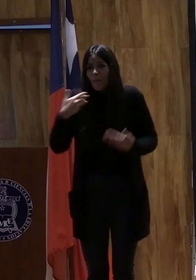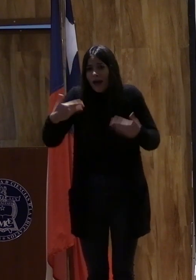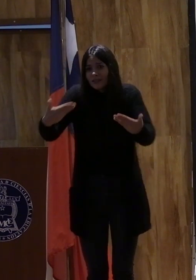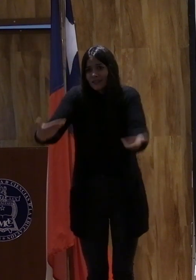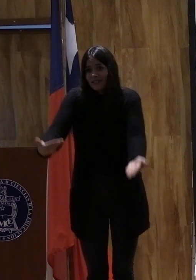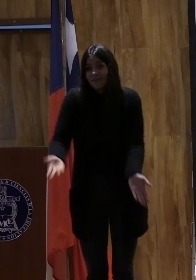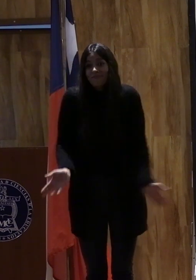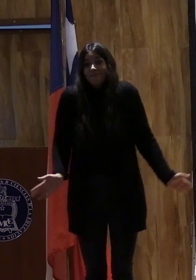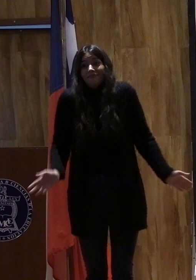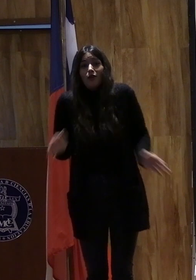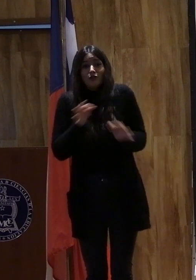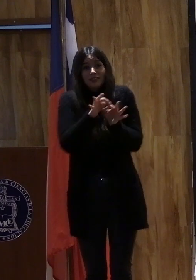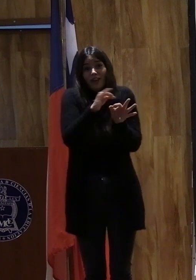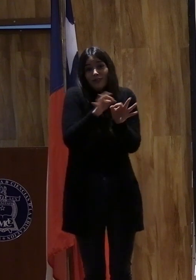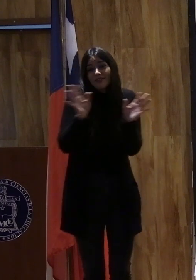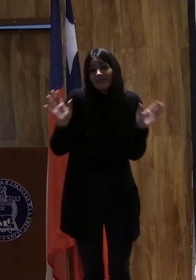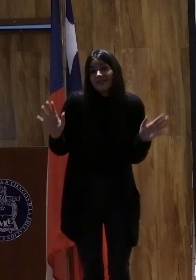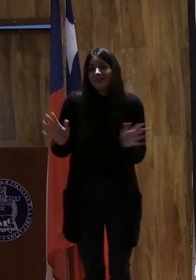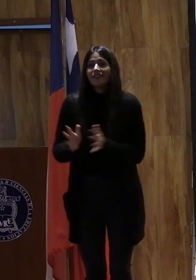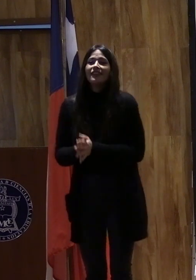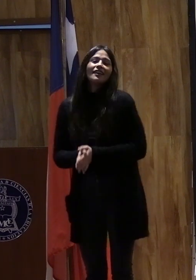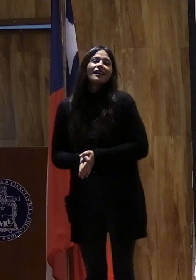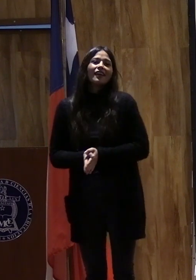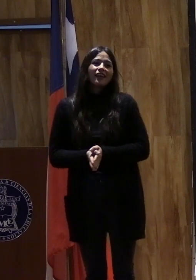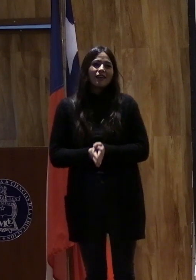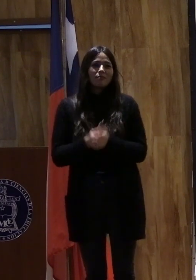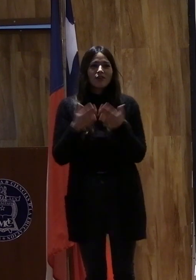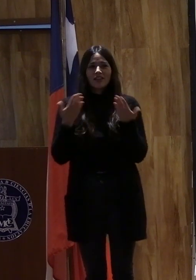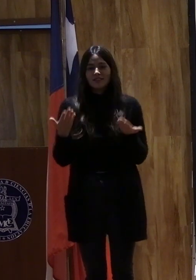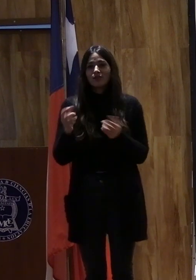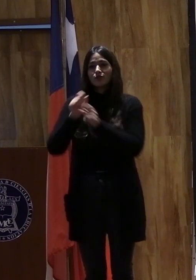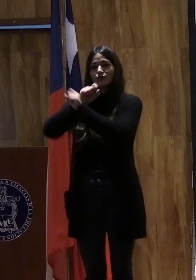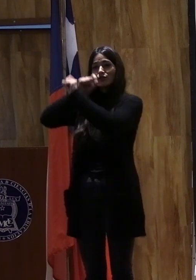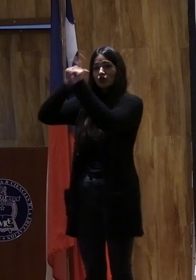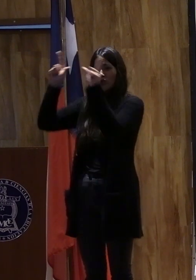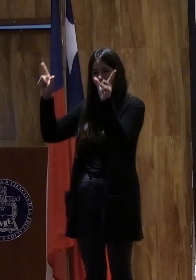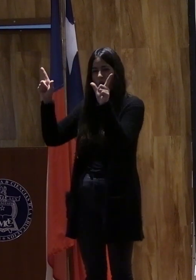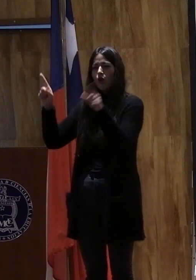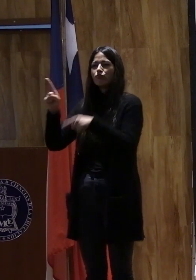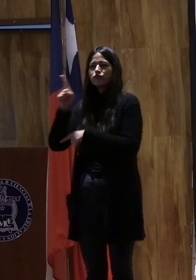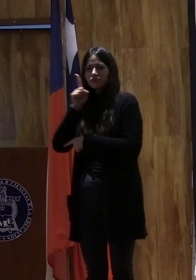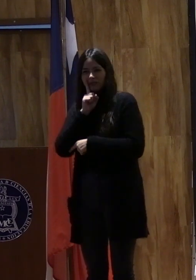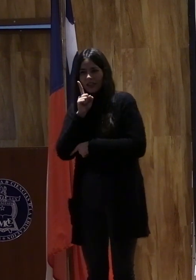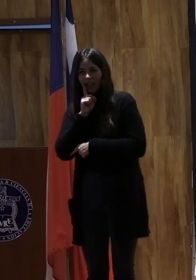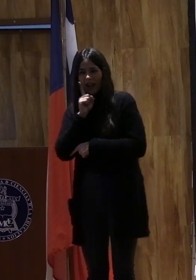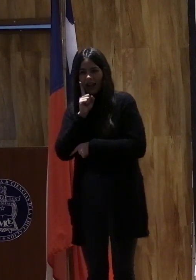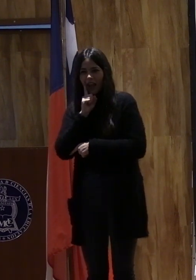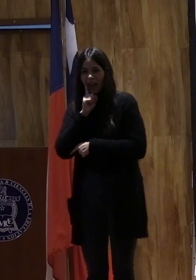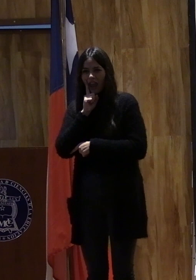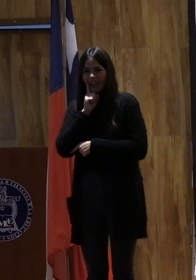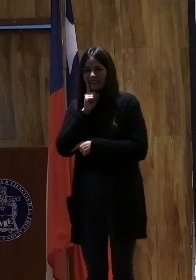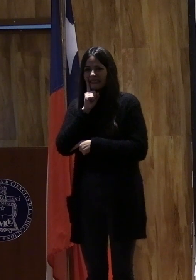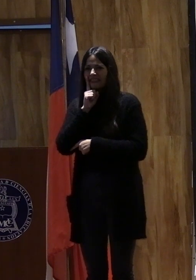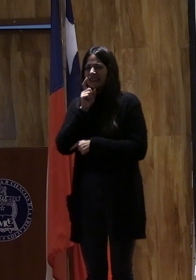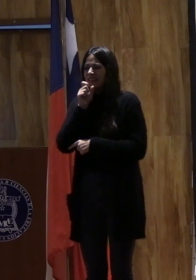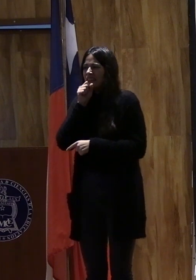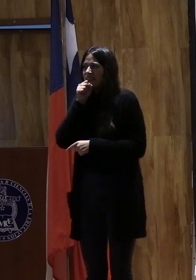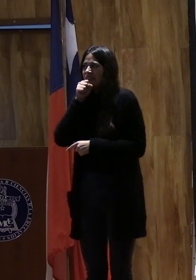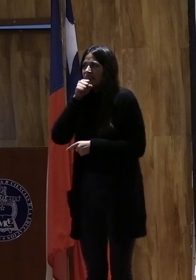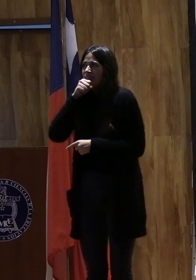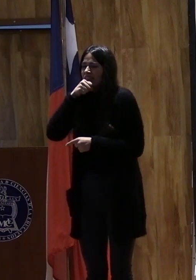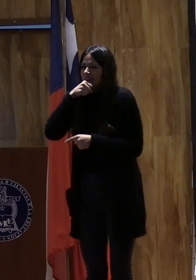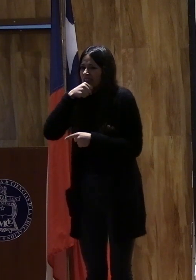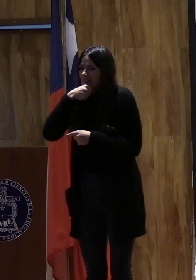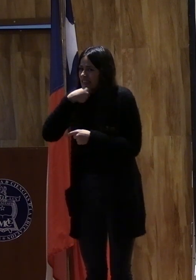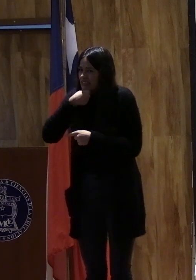de repente, pero eso, el Sol tiene los días contados,